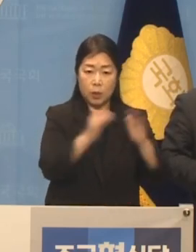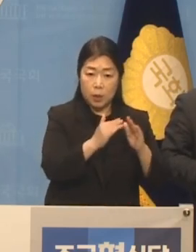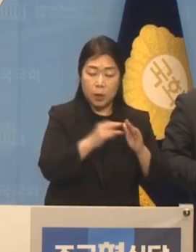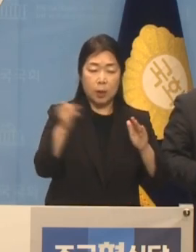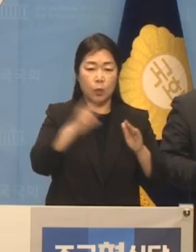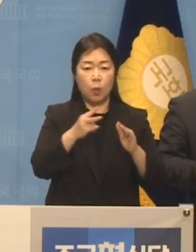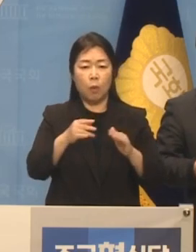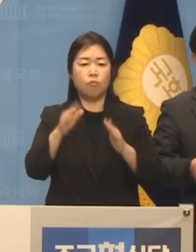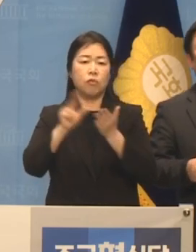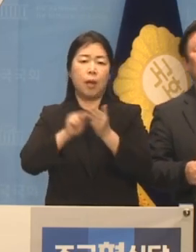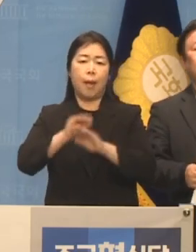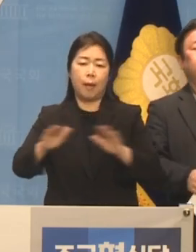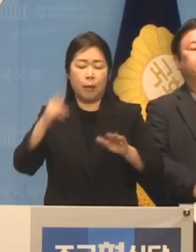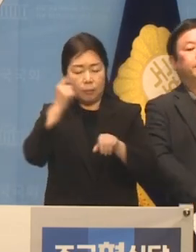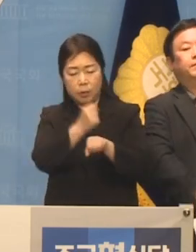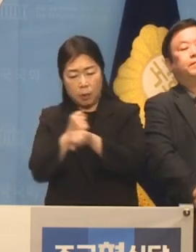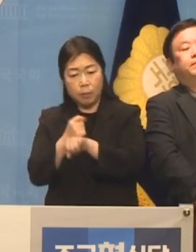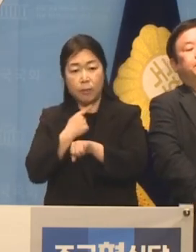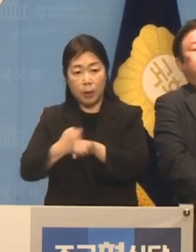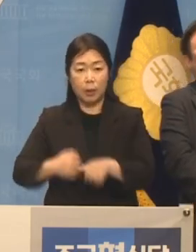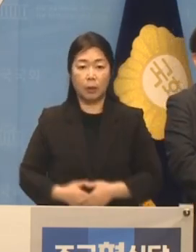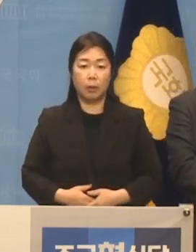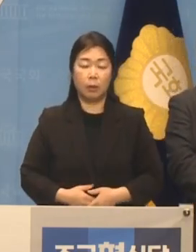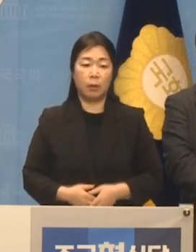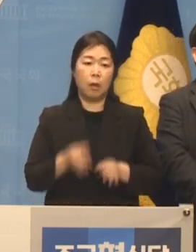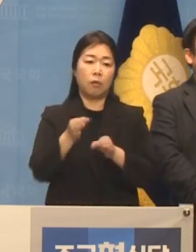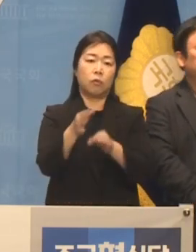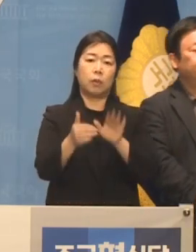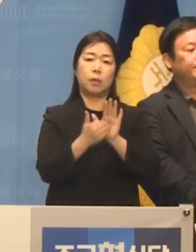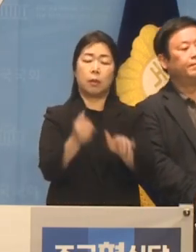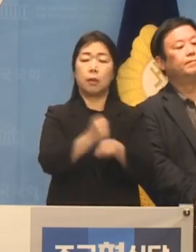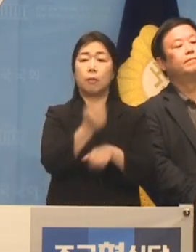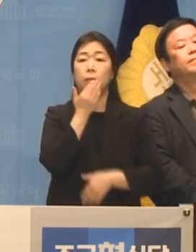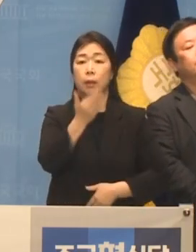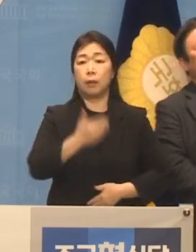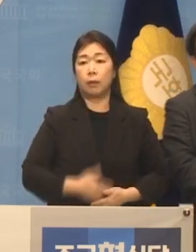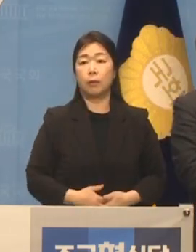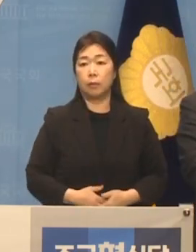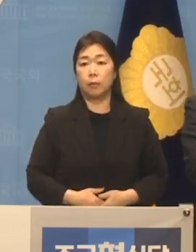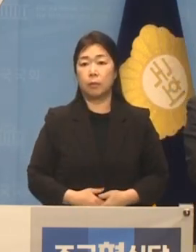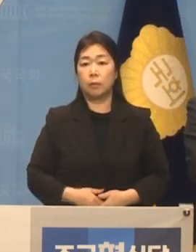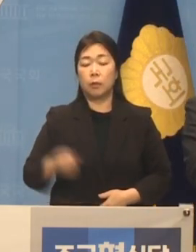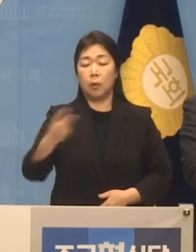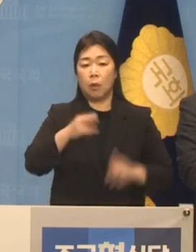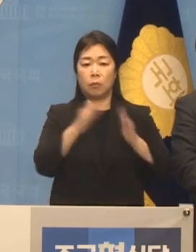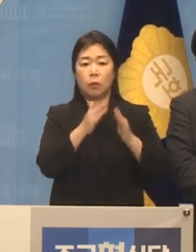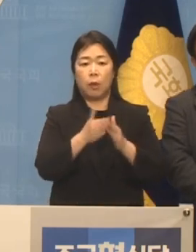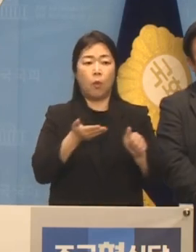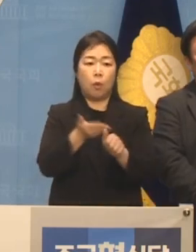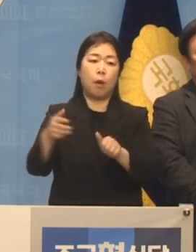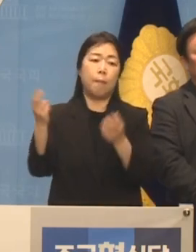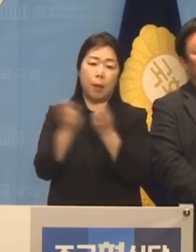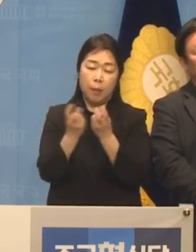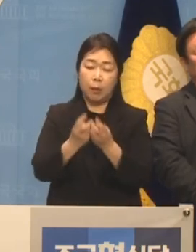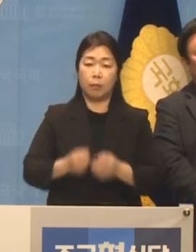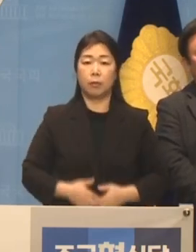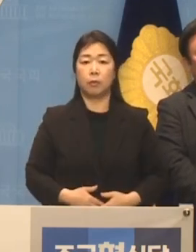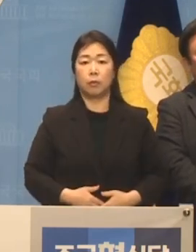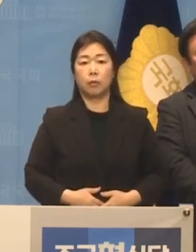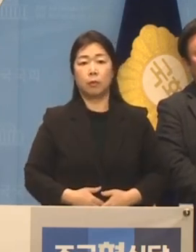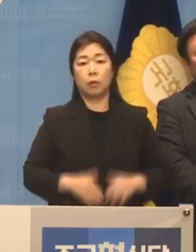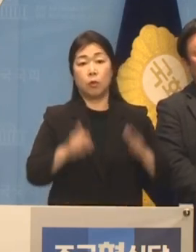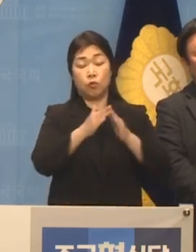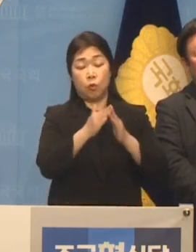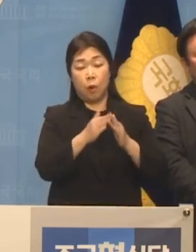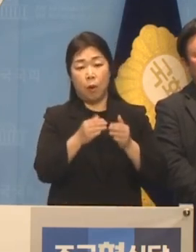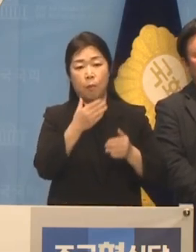왔습니다. 투기를 차단할 수 있는 부동산 세제, 부담 가능한 주택 공급 방안, 주거복지와 토지공 개념의 정신을